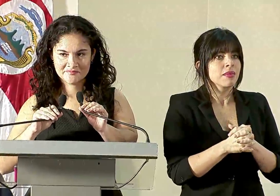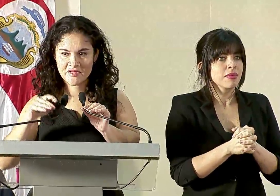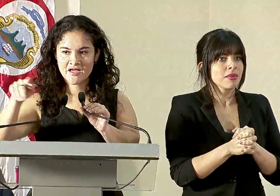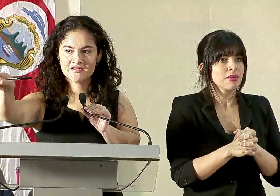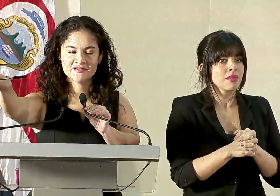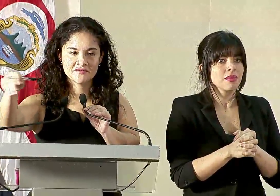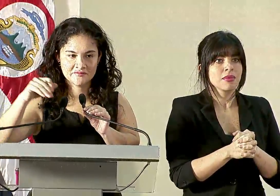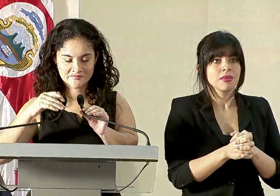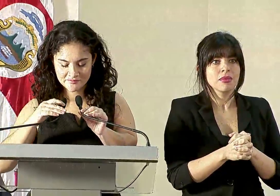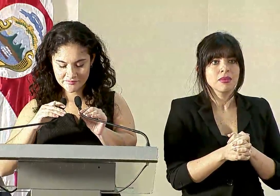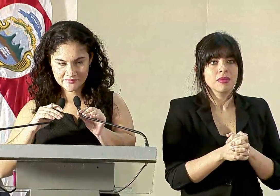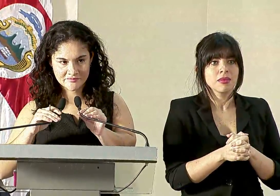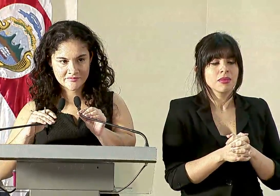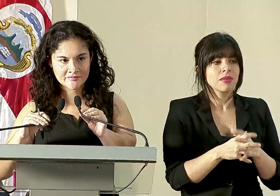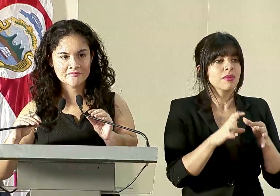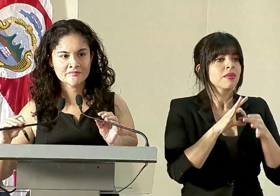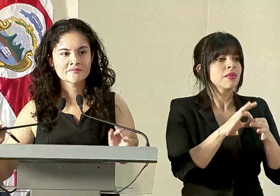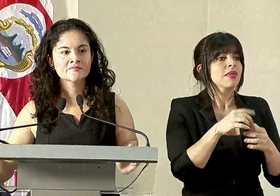Aquí está.